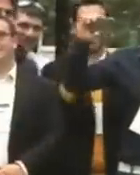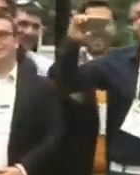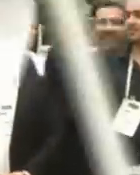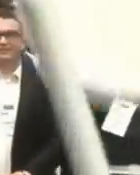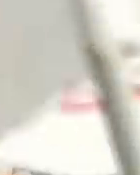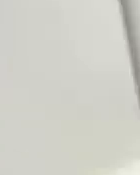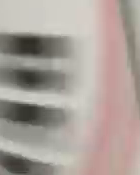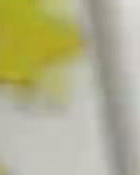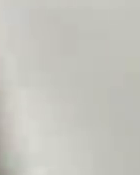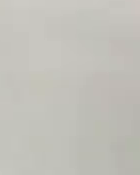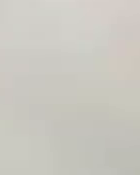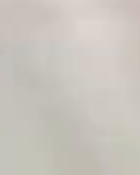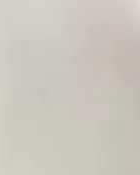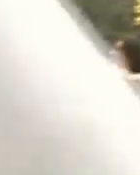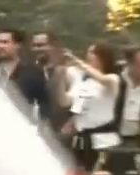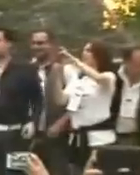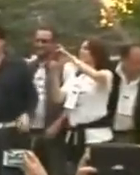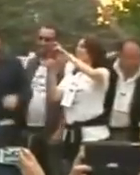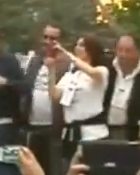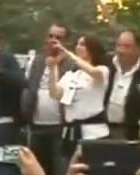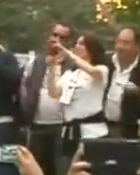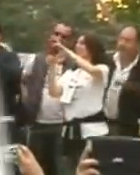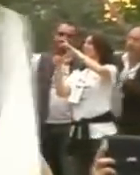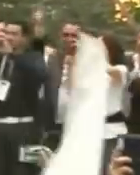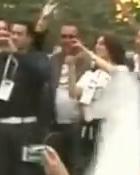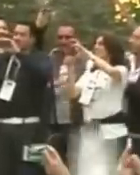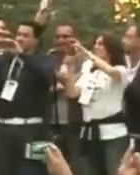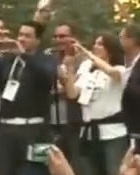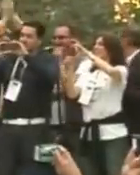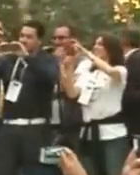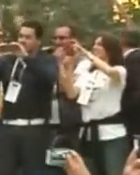col camper di nuovo in Puglia. Dio mio!